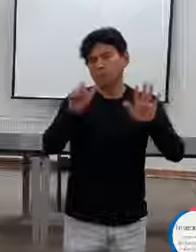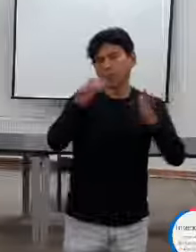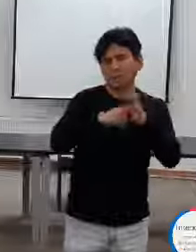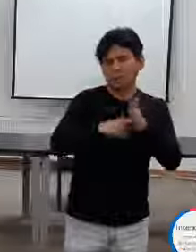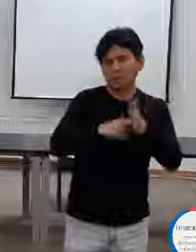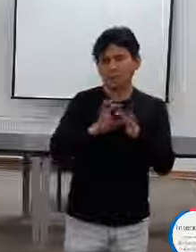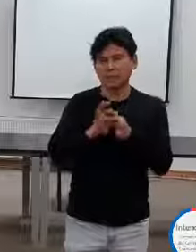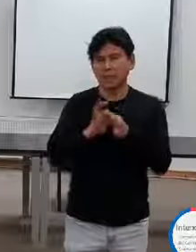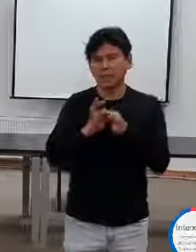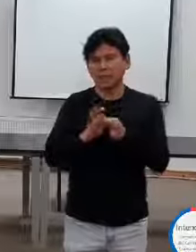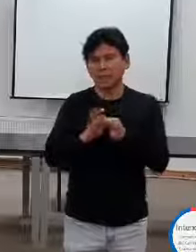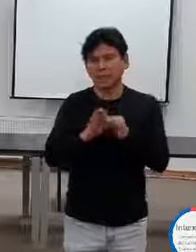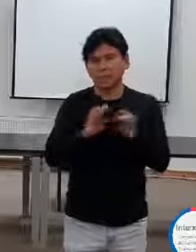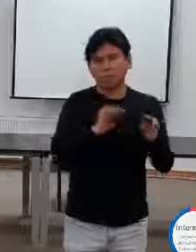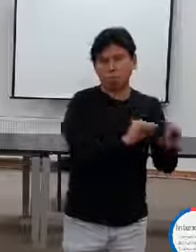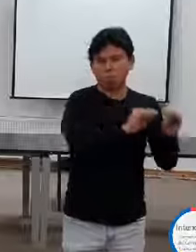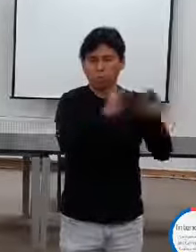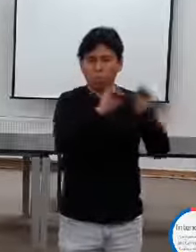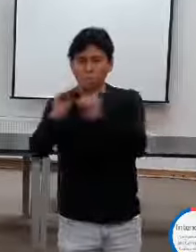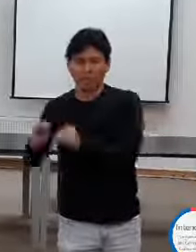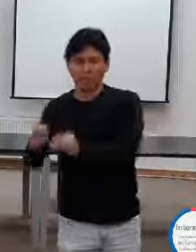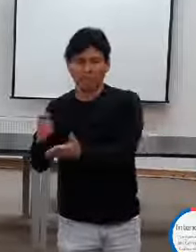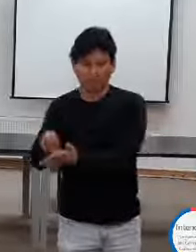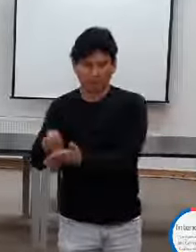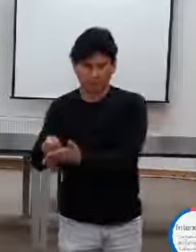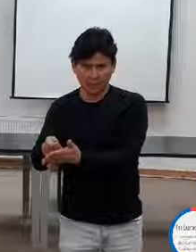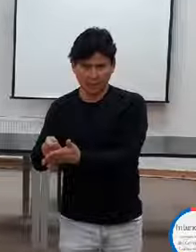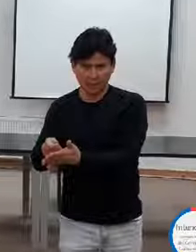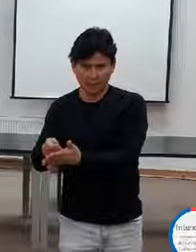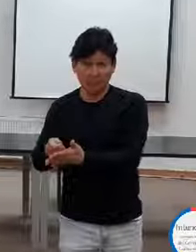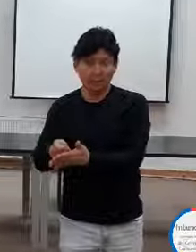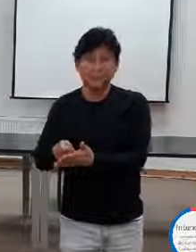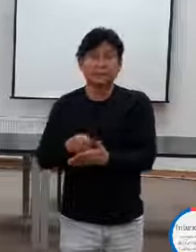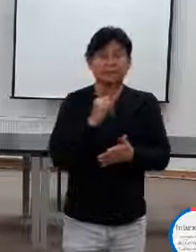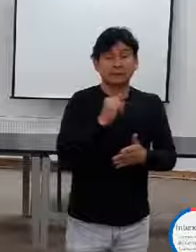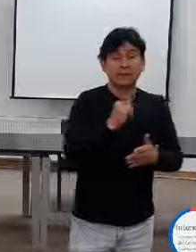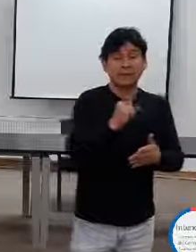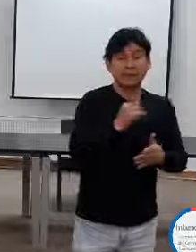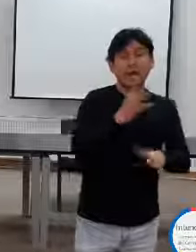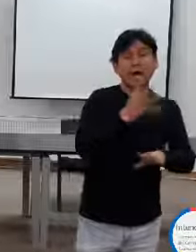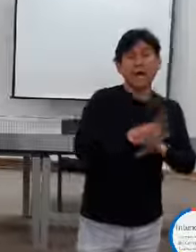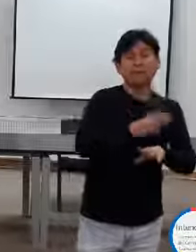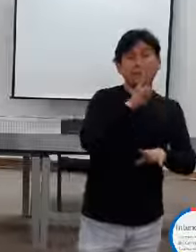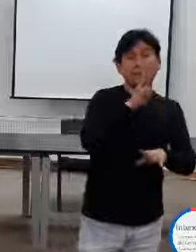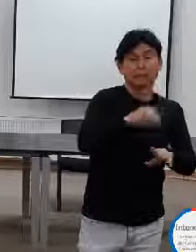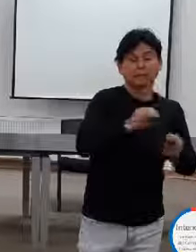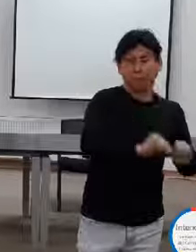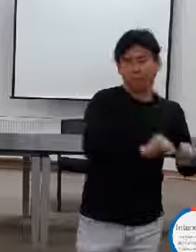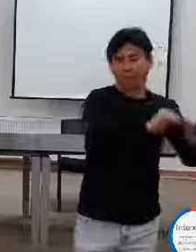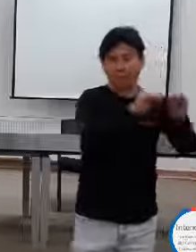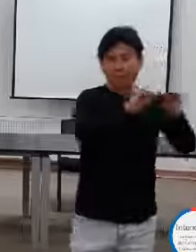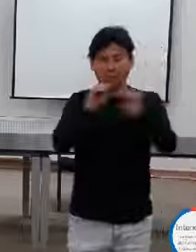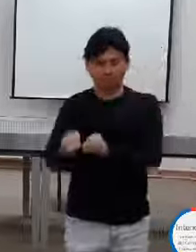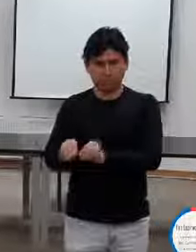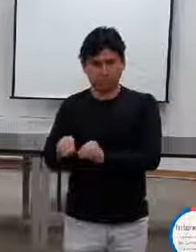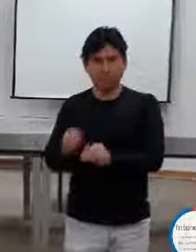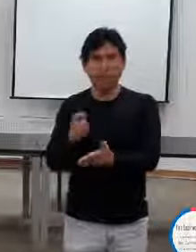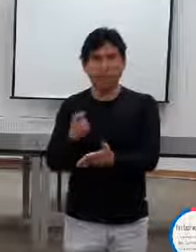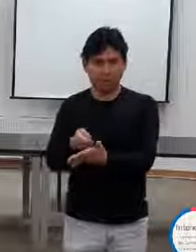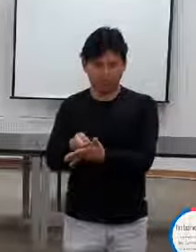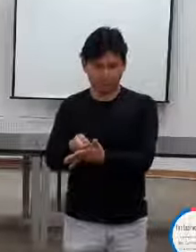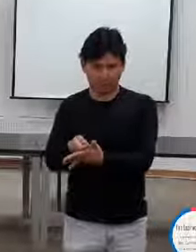de gracia y si es que en caso que la empresa tenga otros créditos pendientes tiene 3 meses que se postergan esos créditos existentes